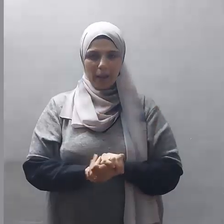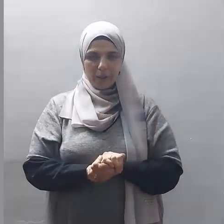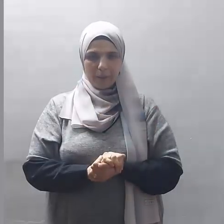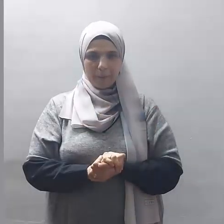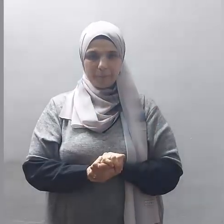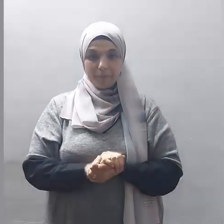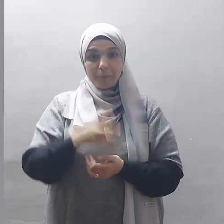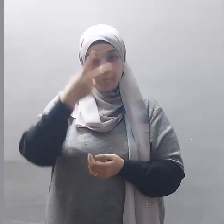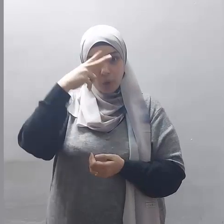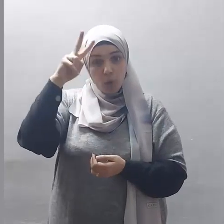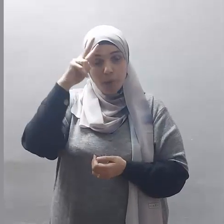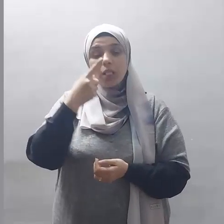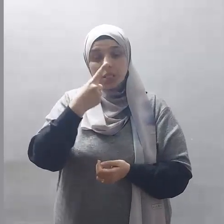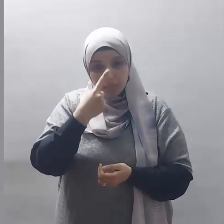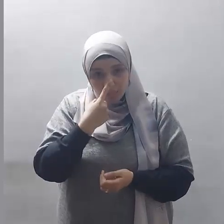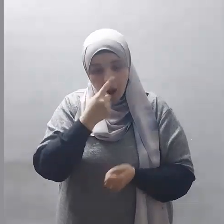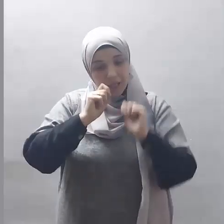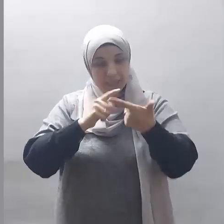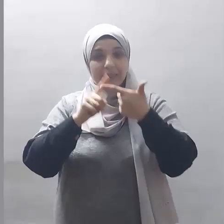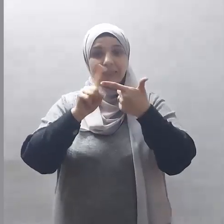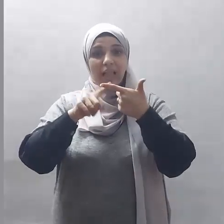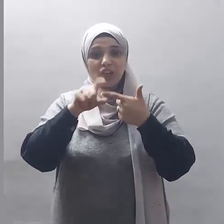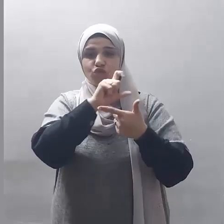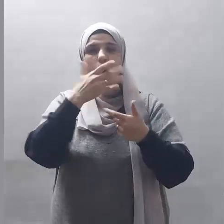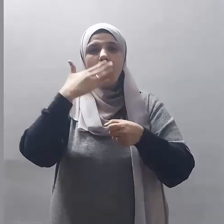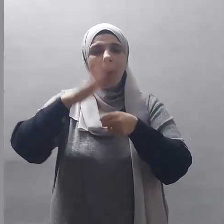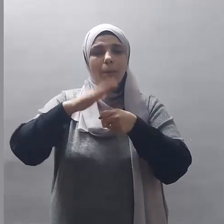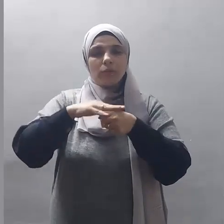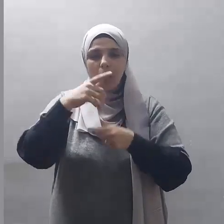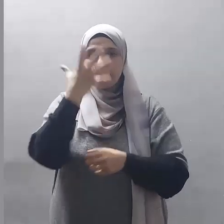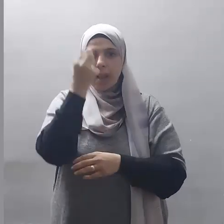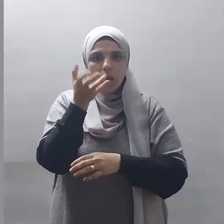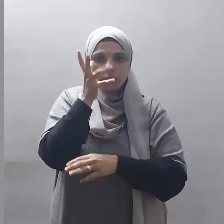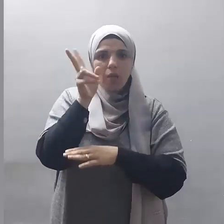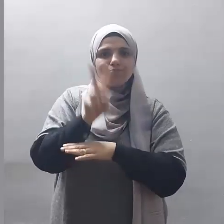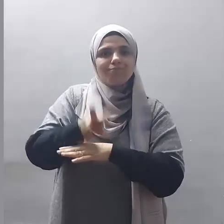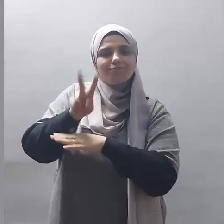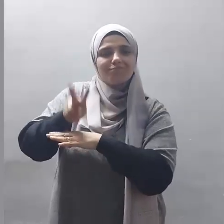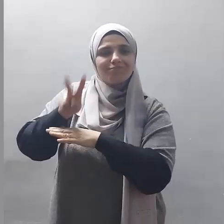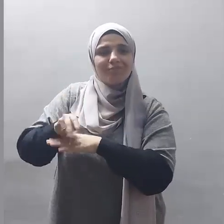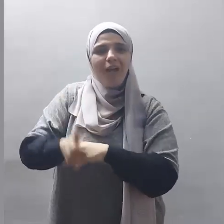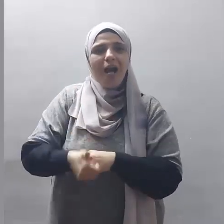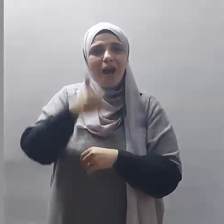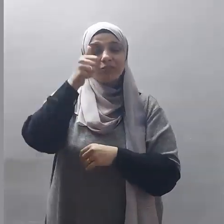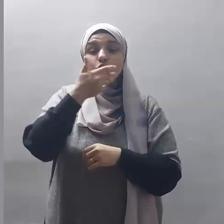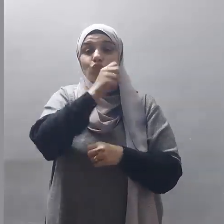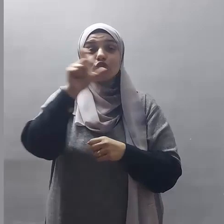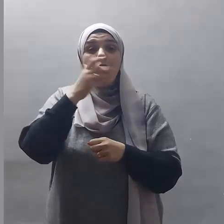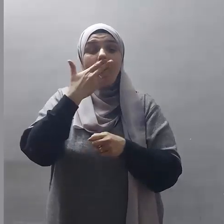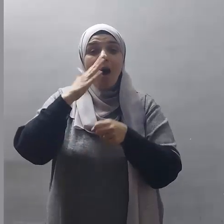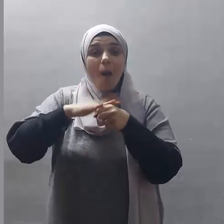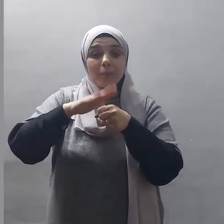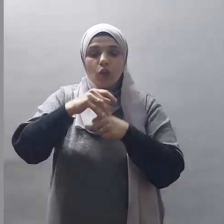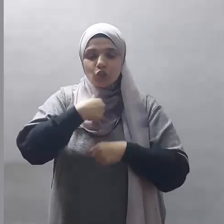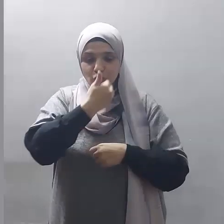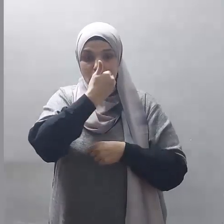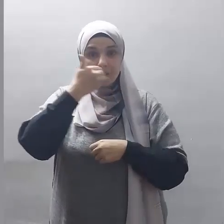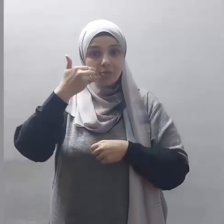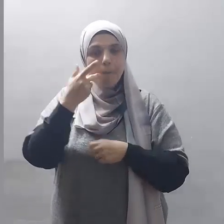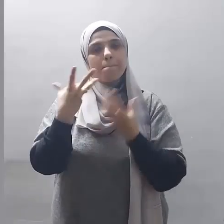ومن الطاعات في هذا الشهر الكريم قيام الليل، فرمضان شهر الصيام والقيام.